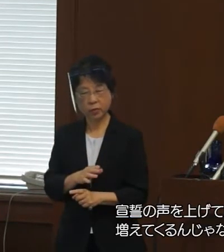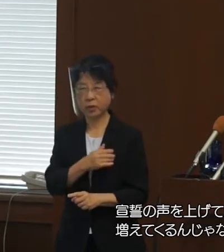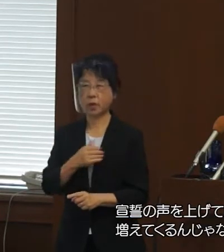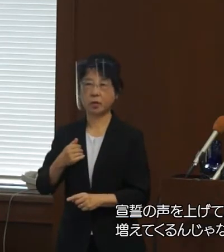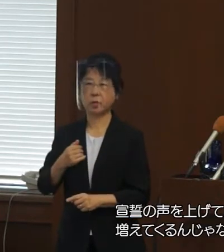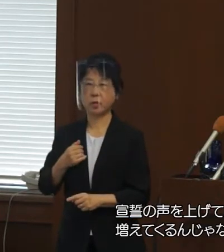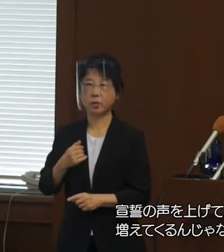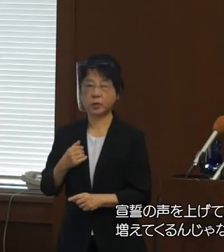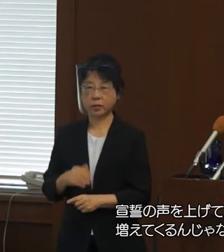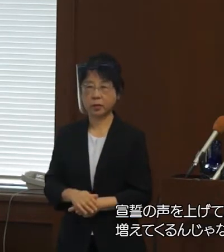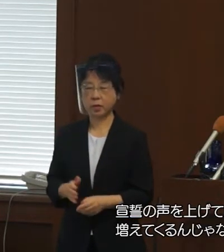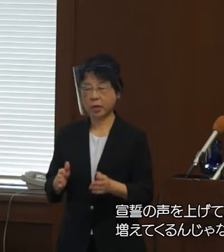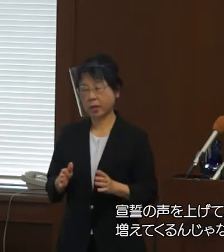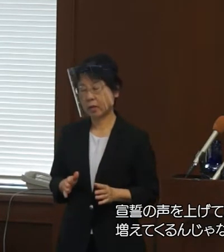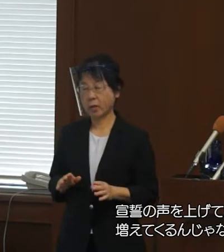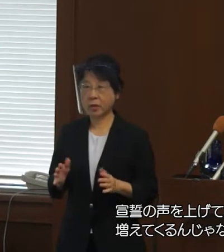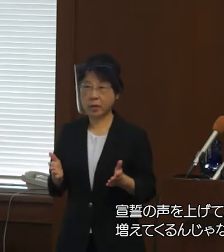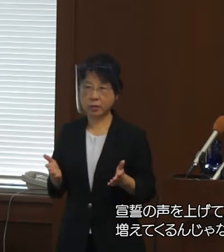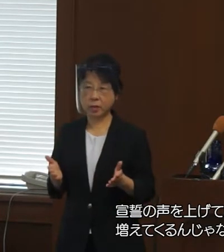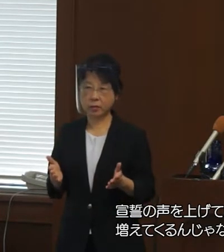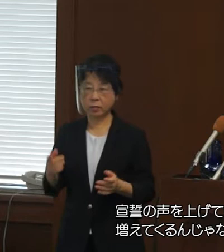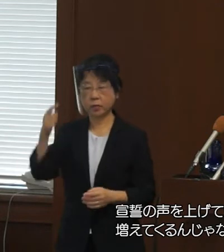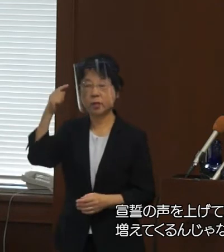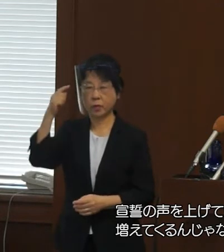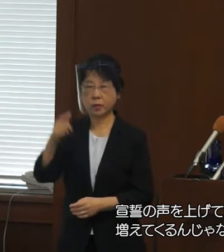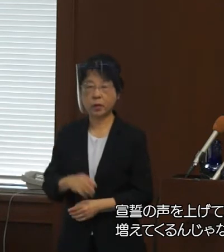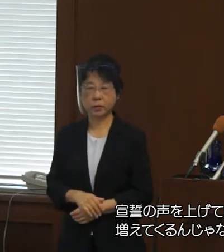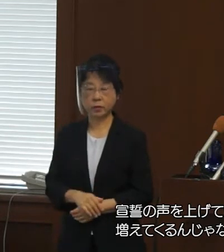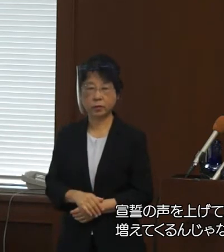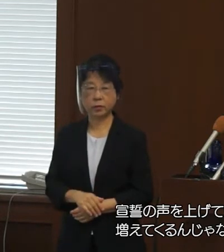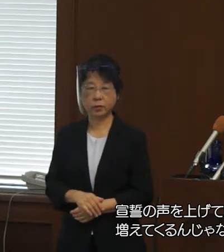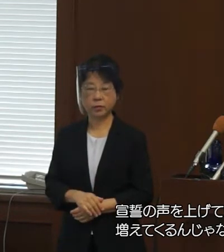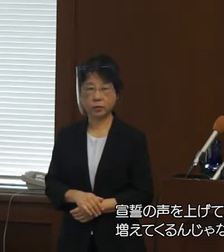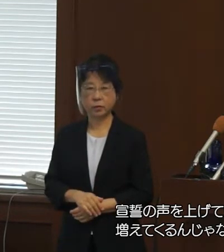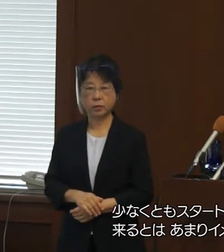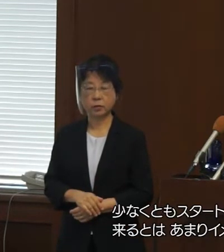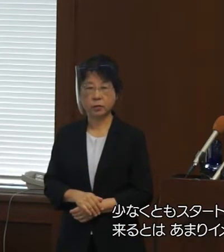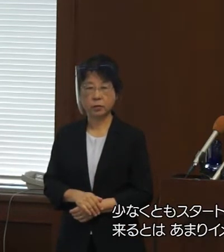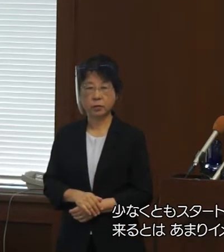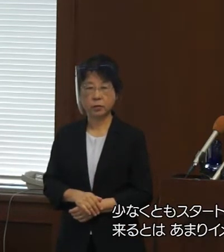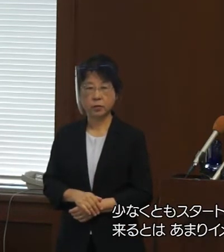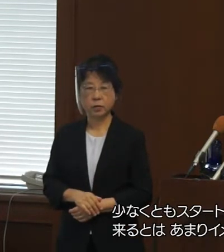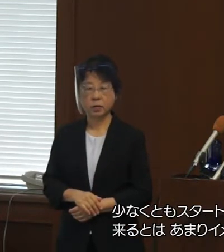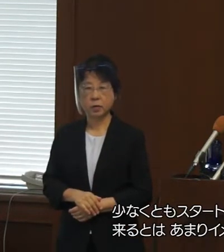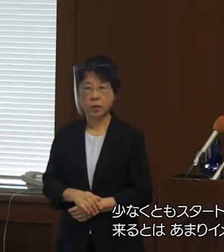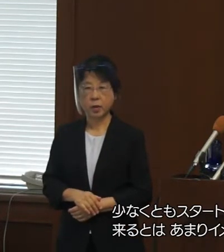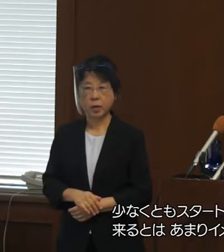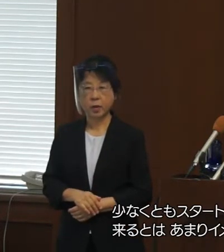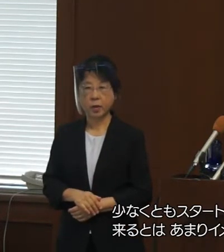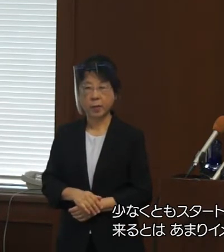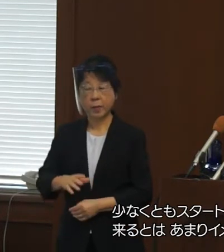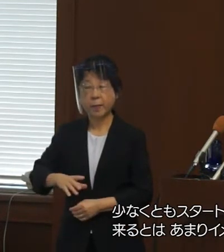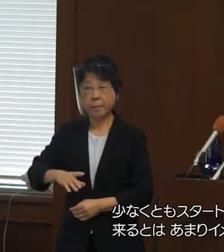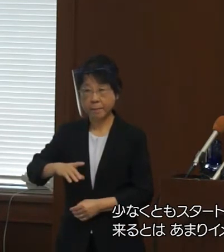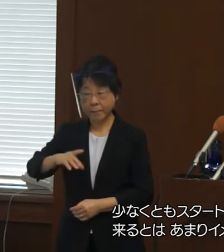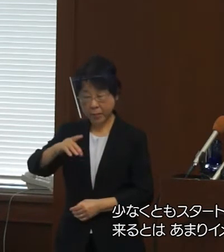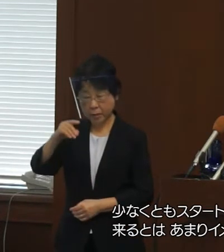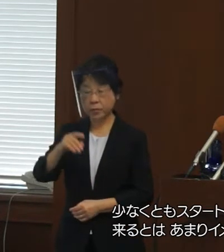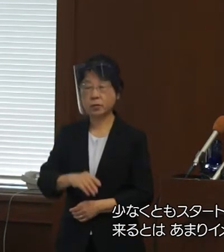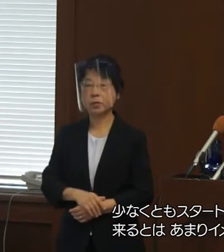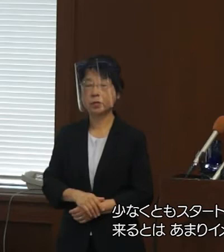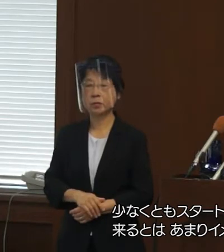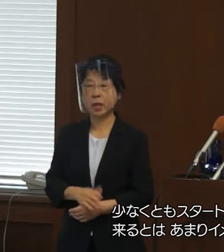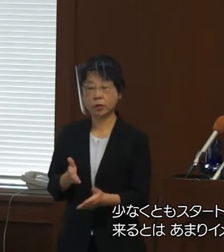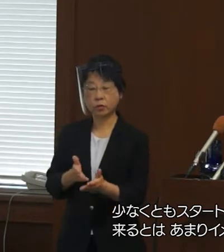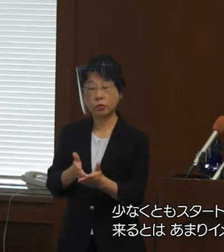先生の声を上げていただく声も増えてくるんじゃないかなと思いますけども、まあ、少なくともスタートの時点でそんなに